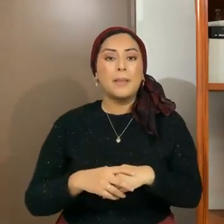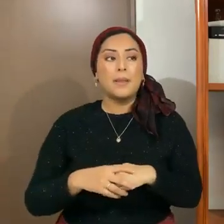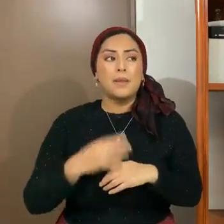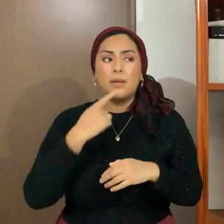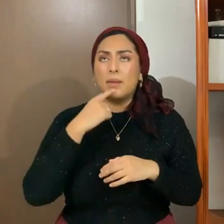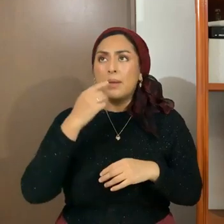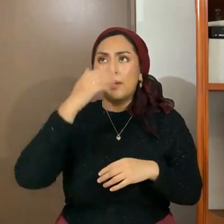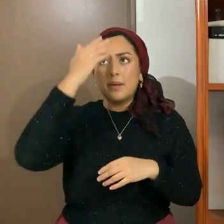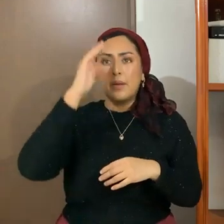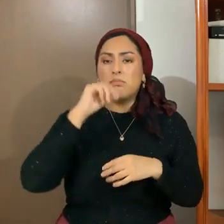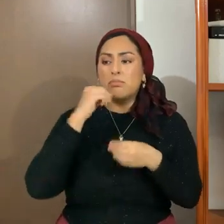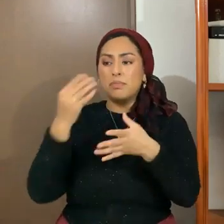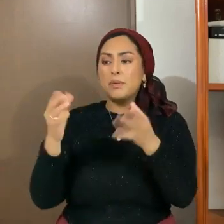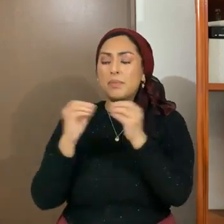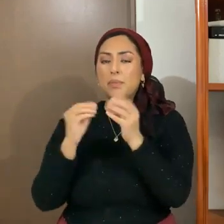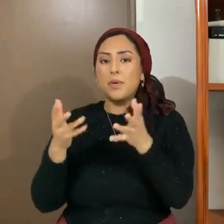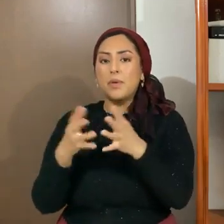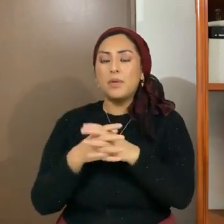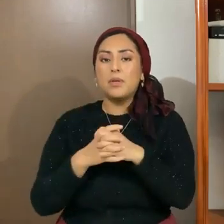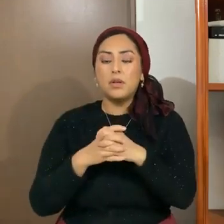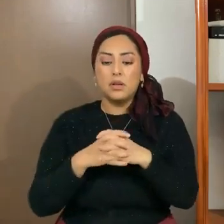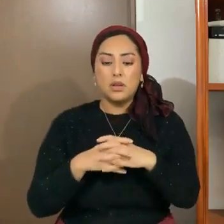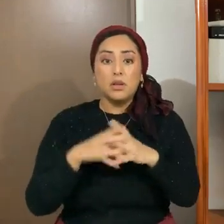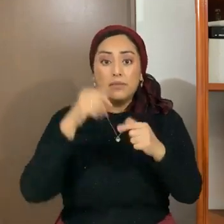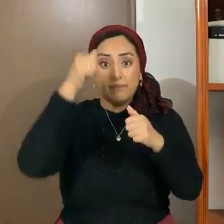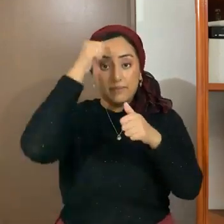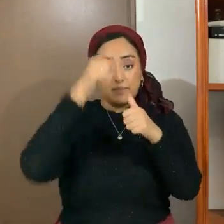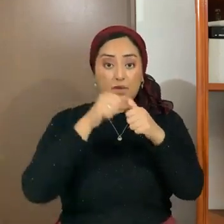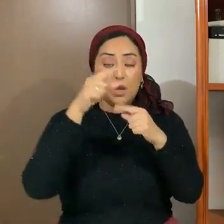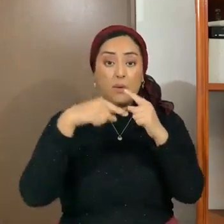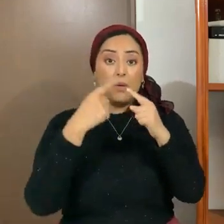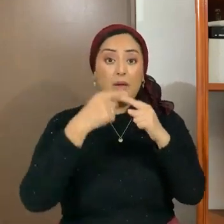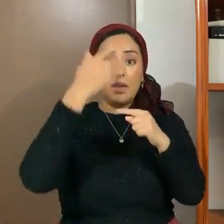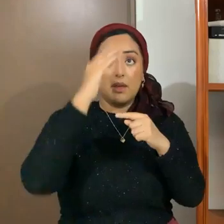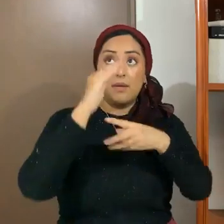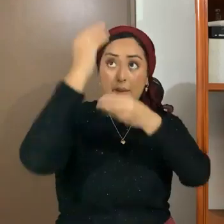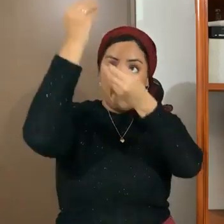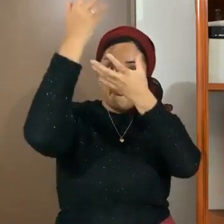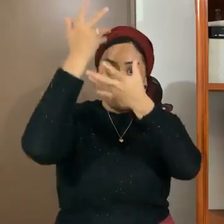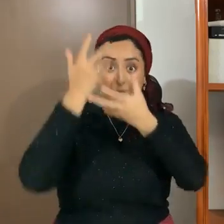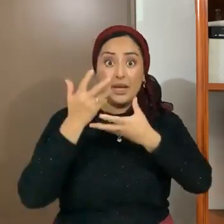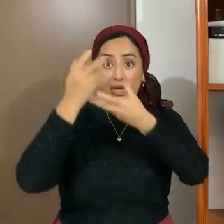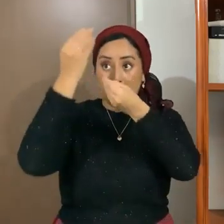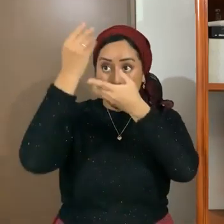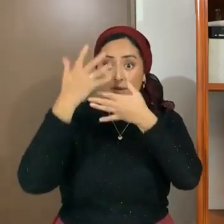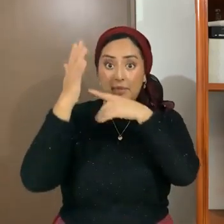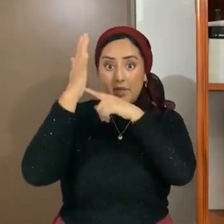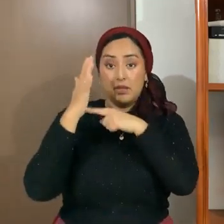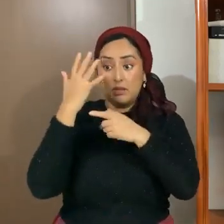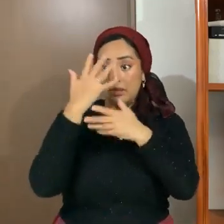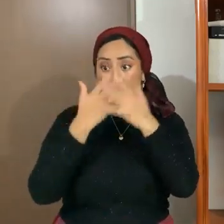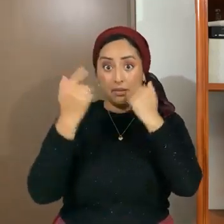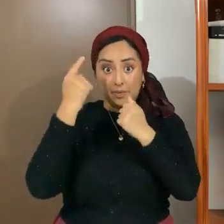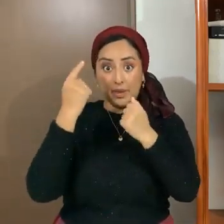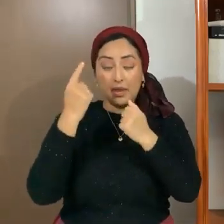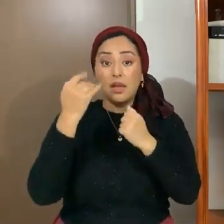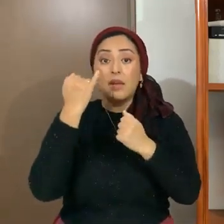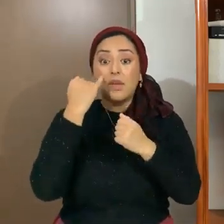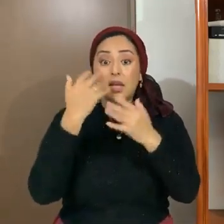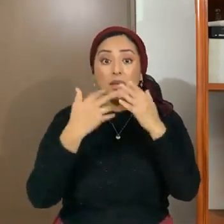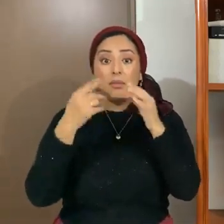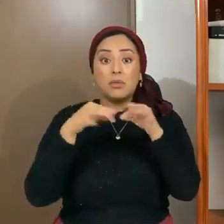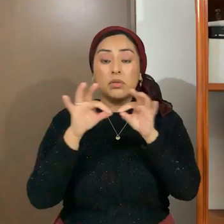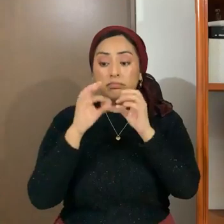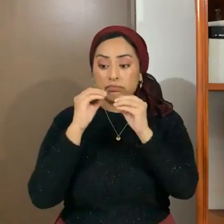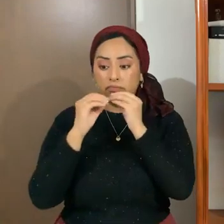Eterno no habla así. Recuerden que cuando el Eterno nos habla y nos da una revelación, si es algo que hay